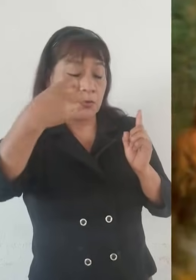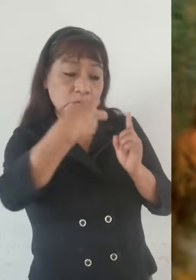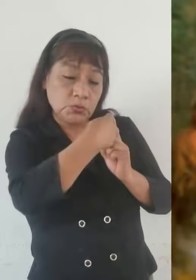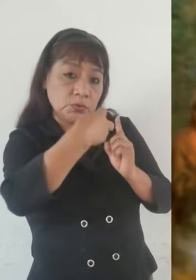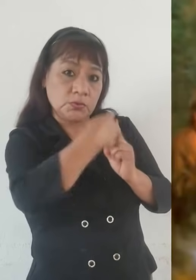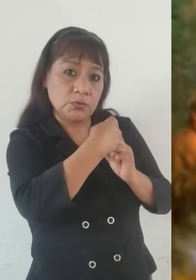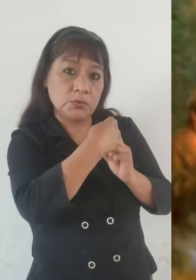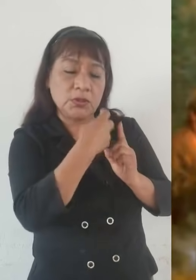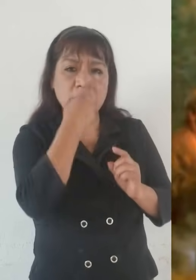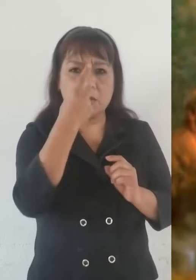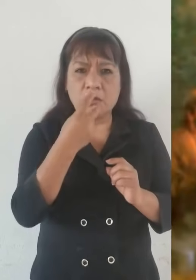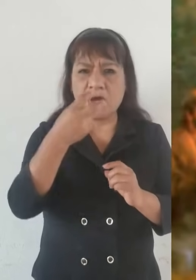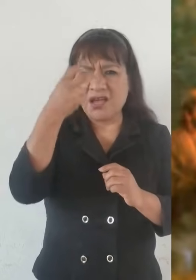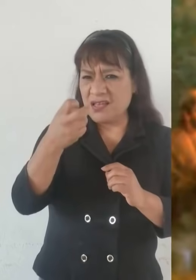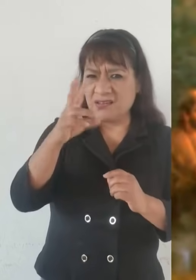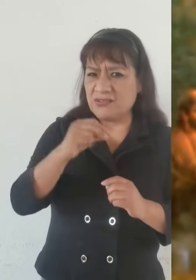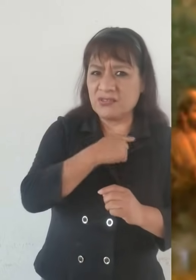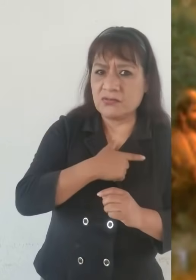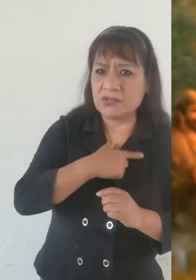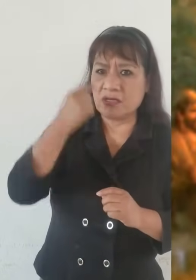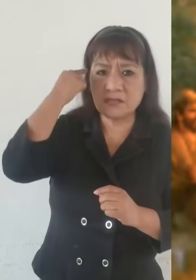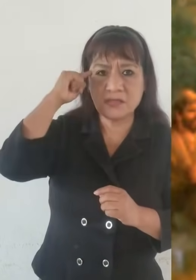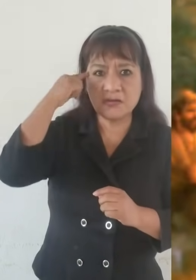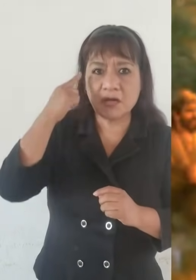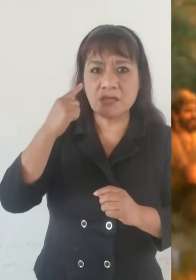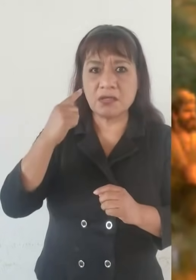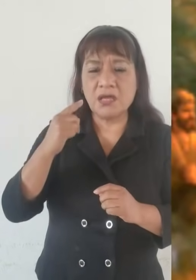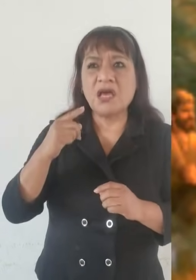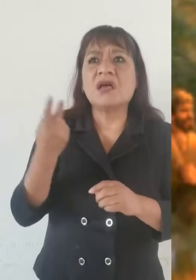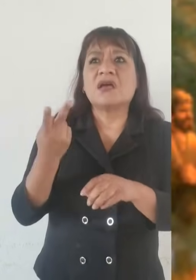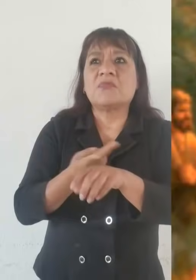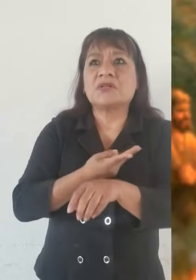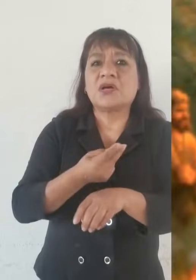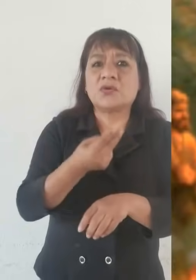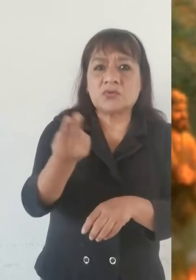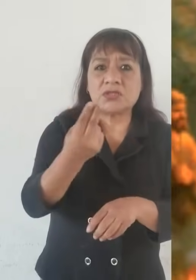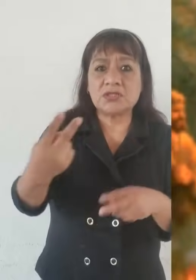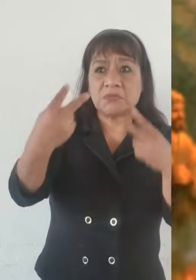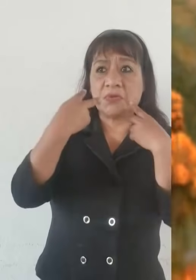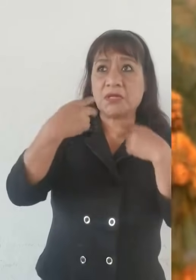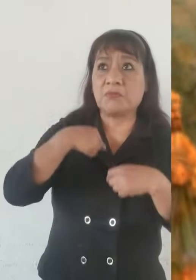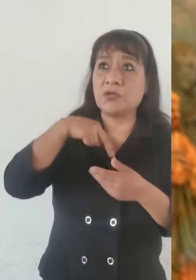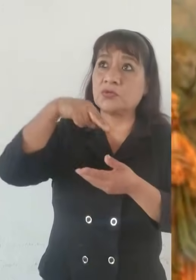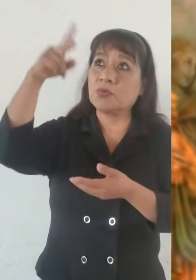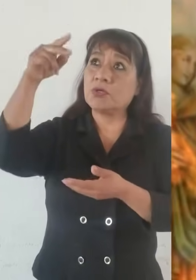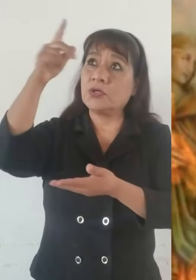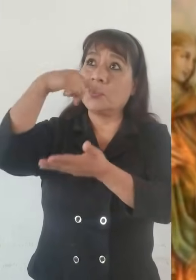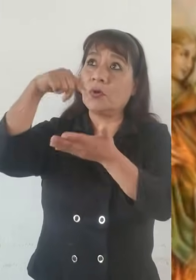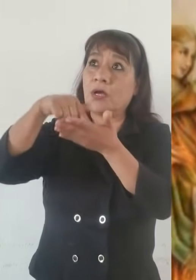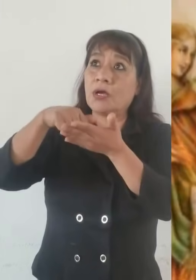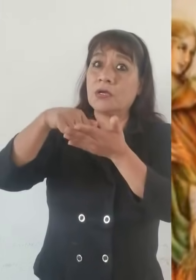les dijo: "Esto los escandaliza. ¿Qué sería si vieran al Hijo del Hombre subir a donde estaba